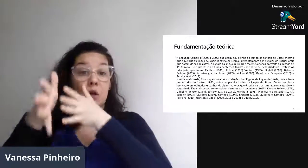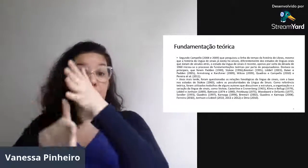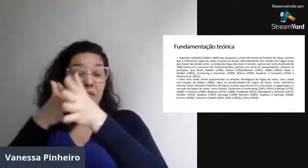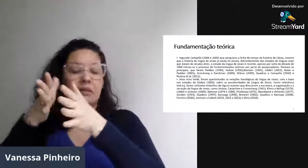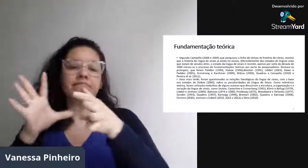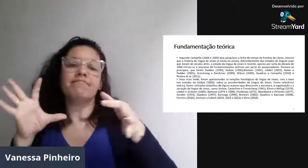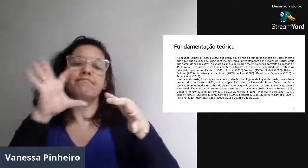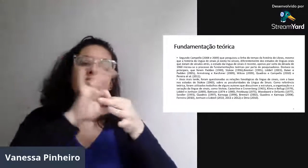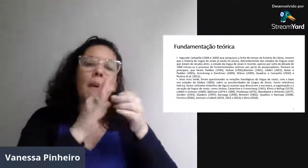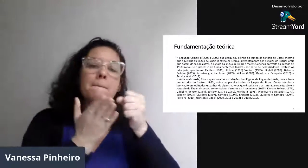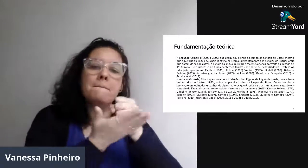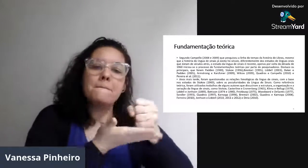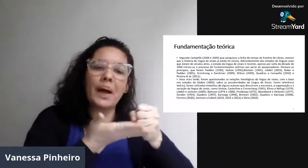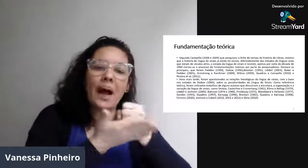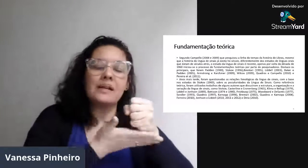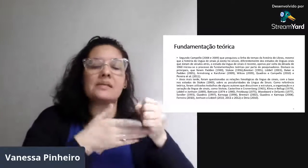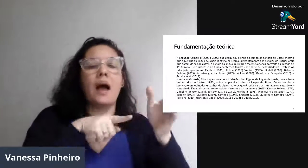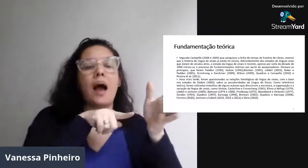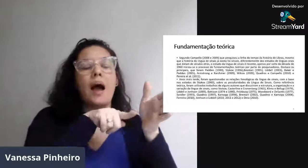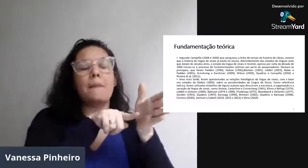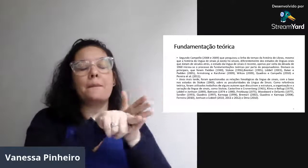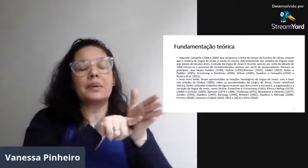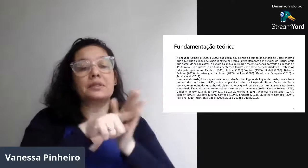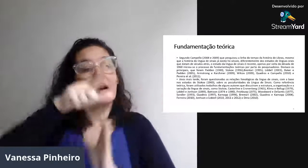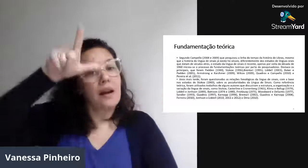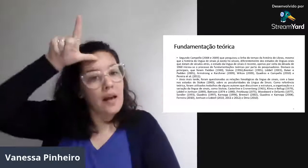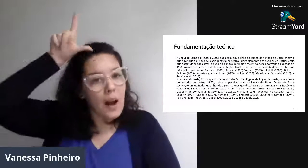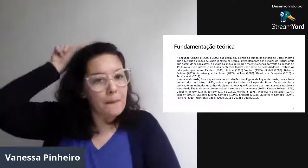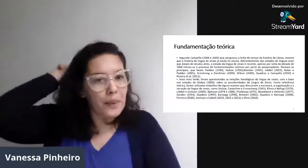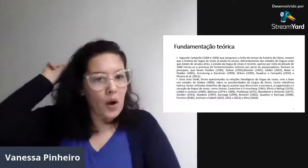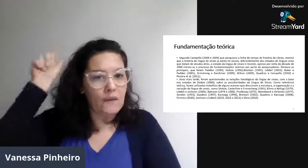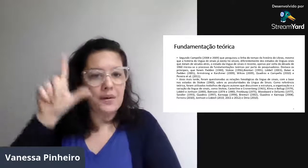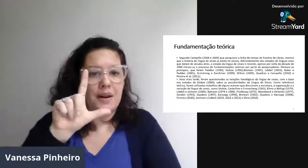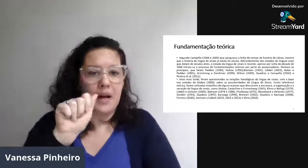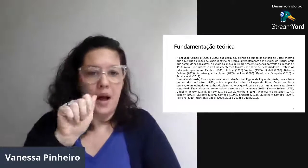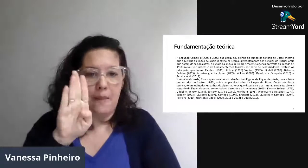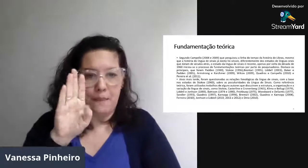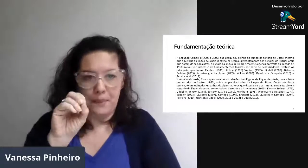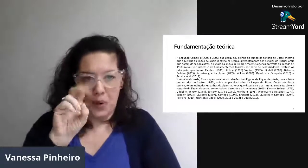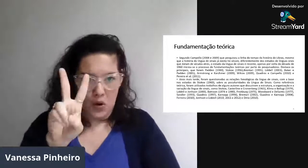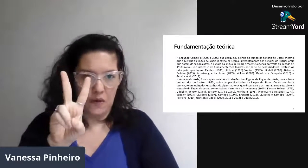variação linguística, tem uma básica pesquisa de Laboff.